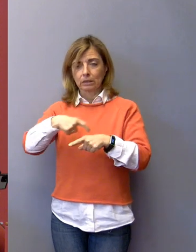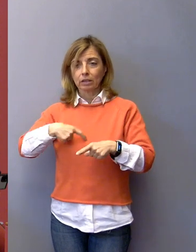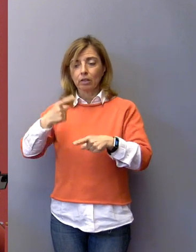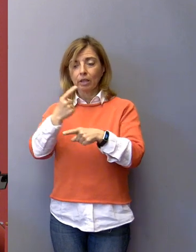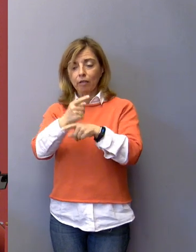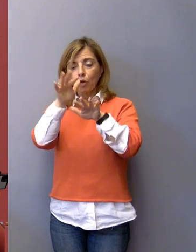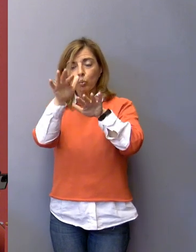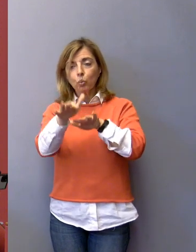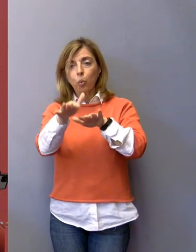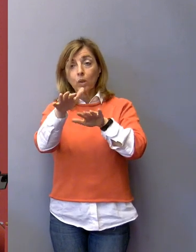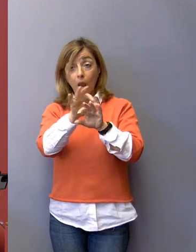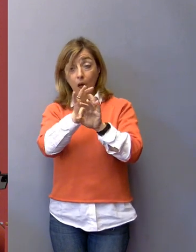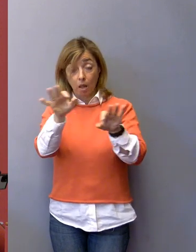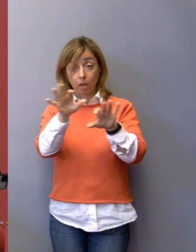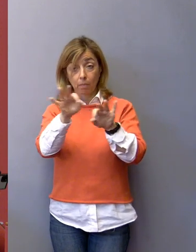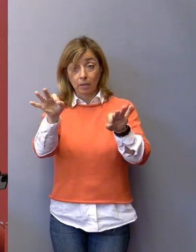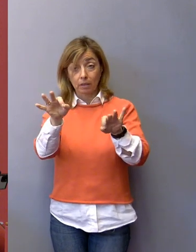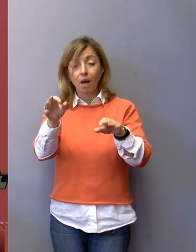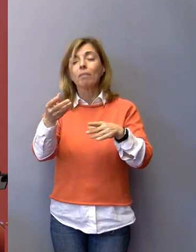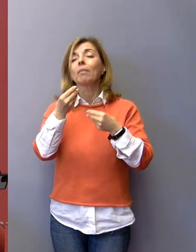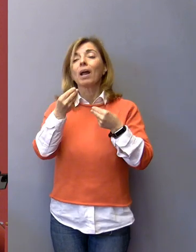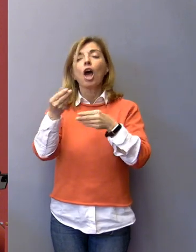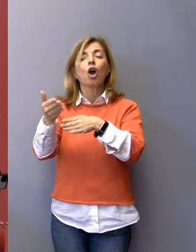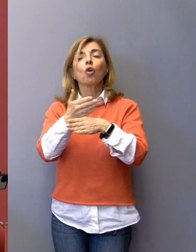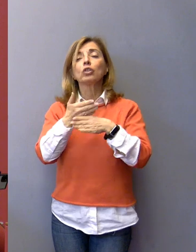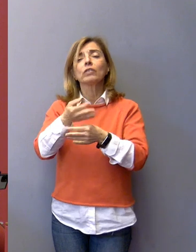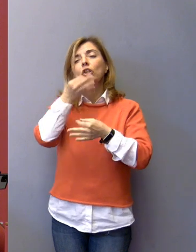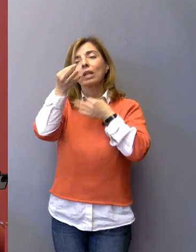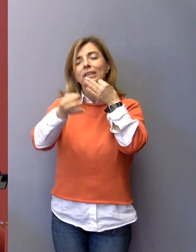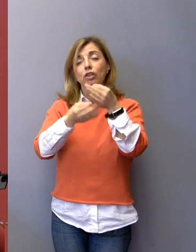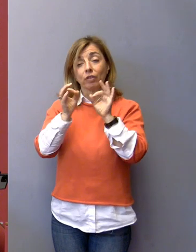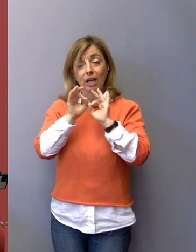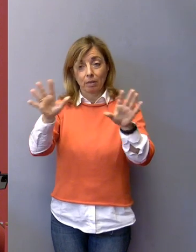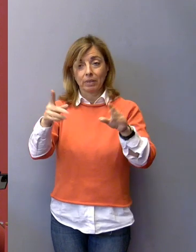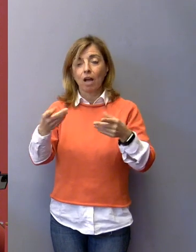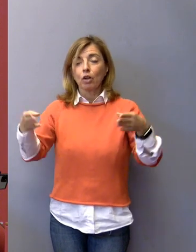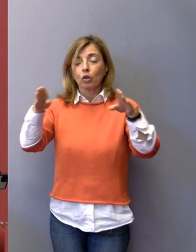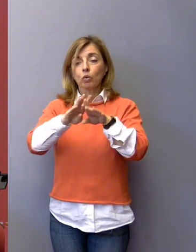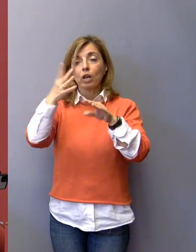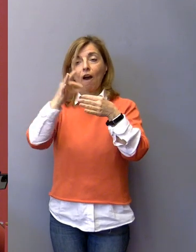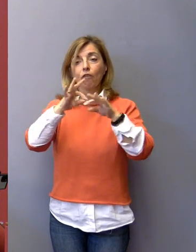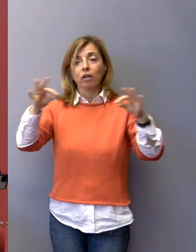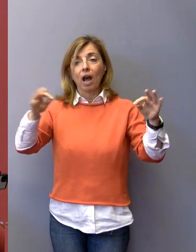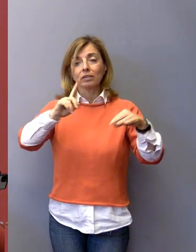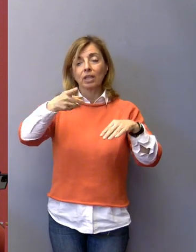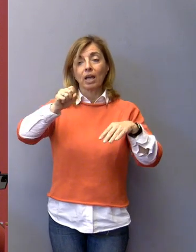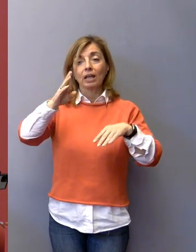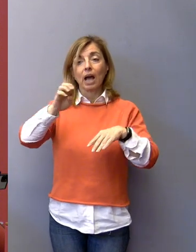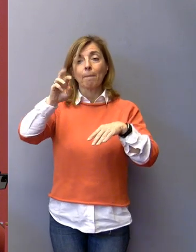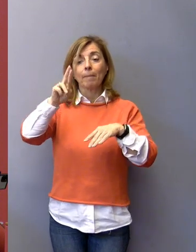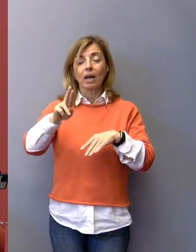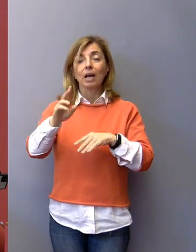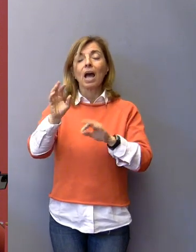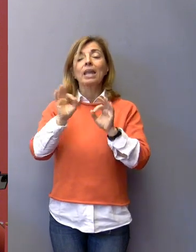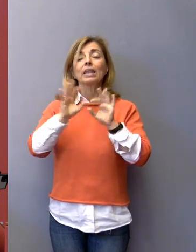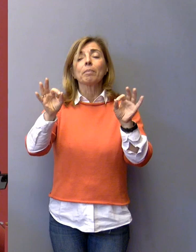libertà e concludo con una frase appunto di una canzone di Gaber La Libertà non è sta sopra un